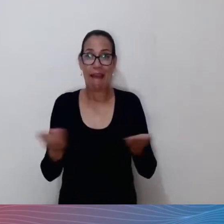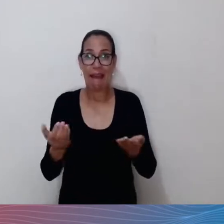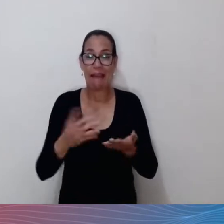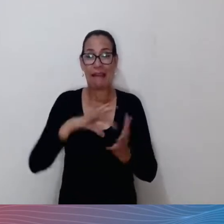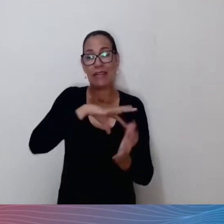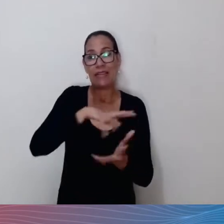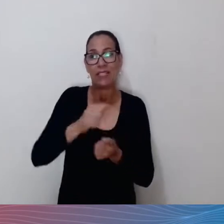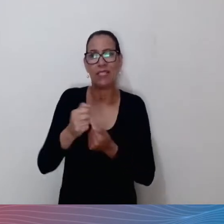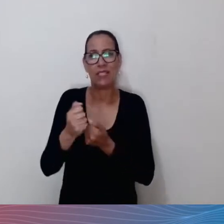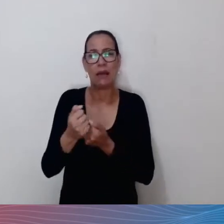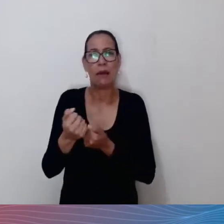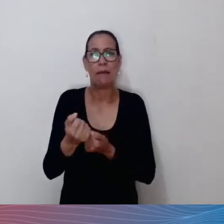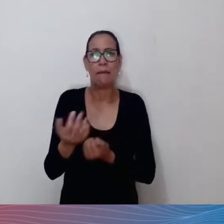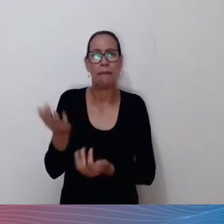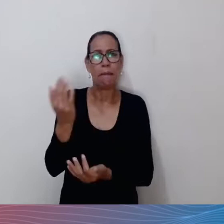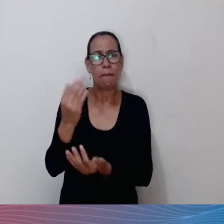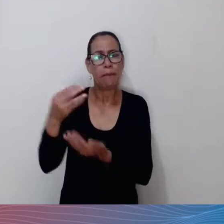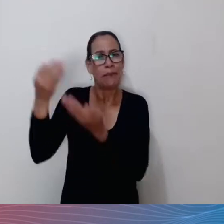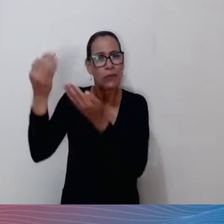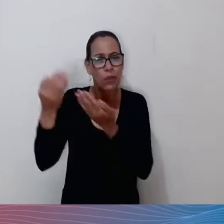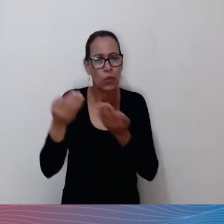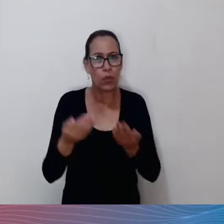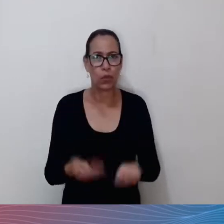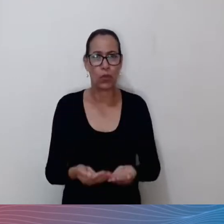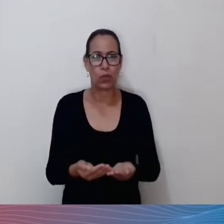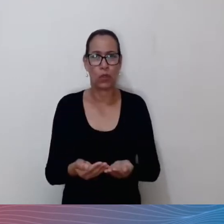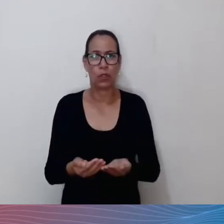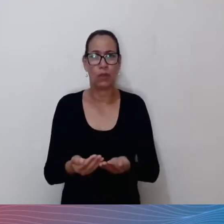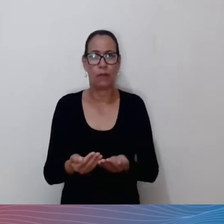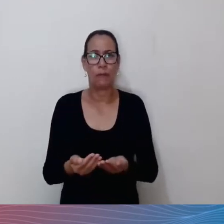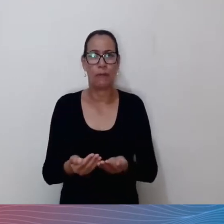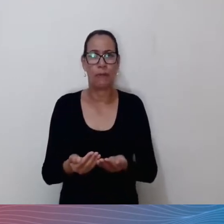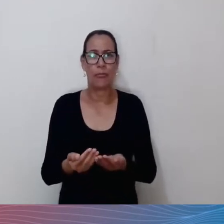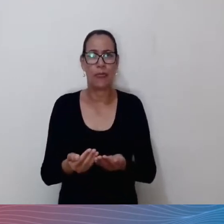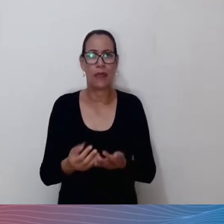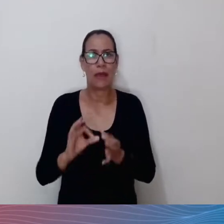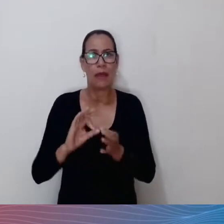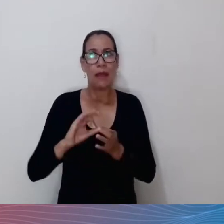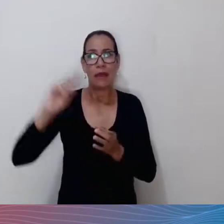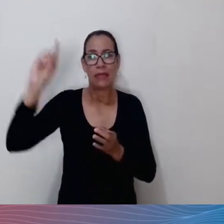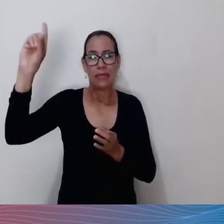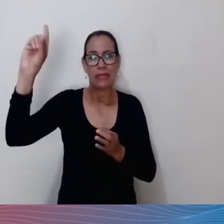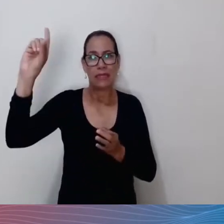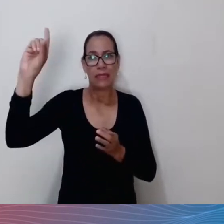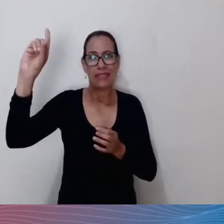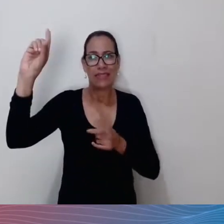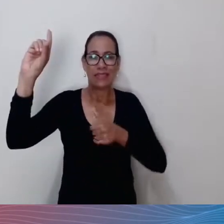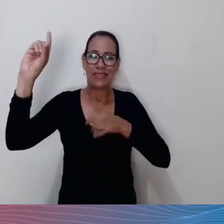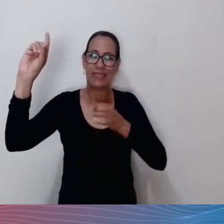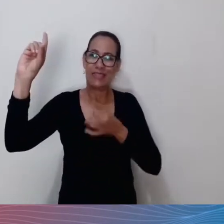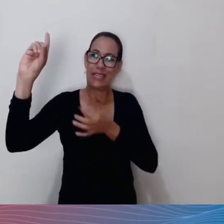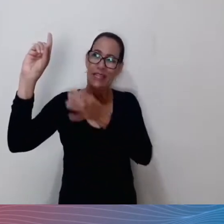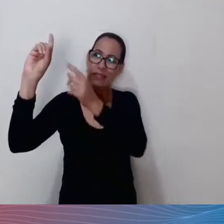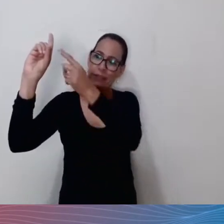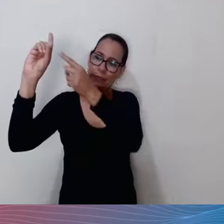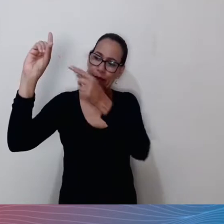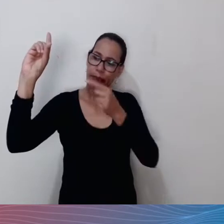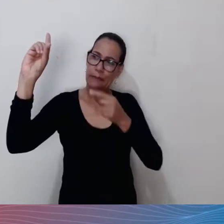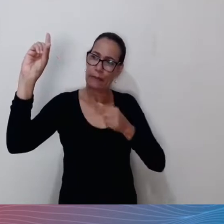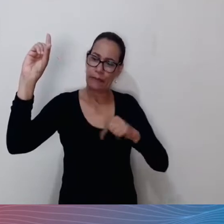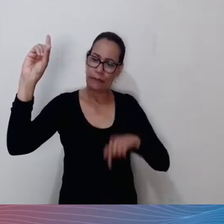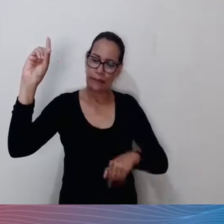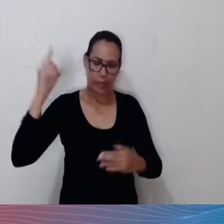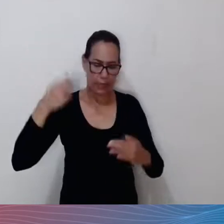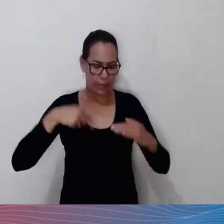homem. Fez essa ligação. E Jesus morreu, foi glorificado, tornou-se o Espírito, e